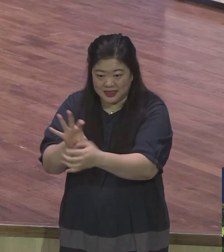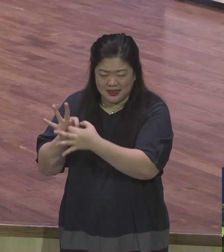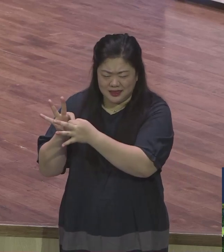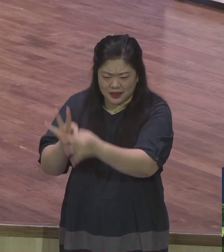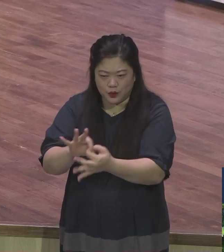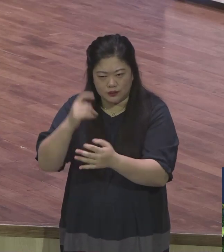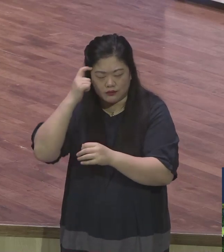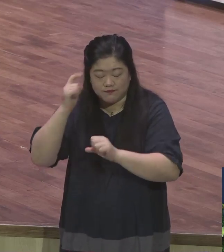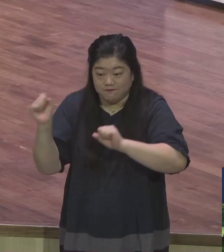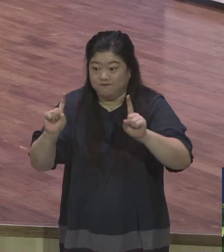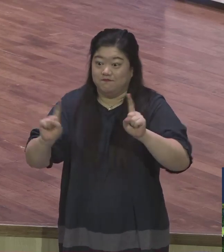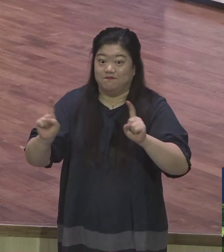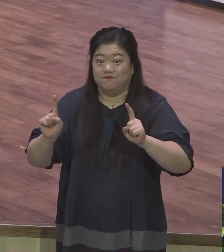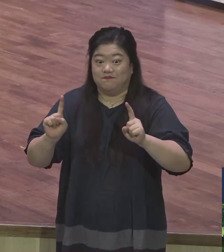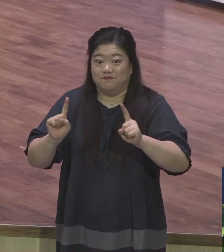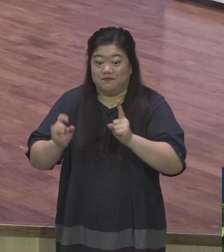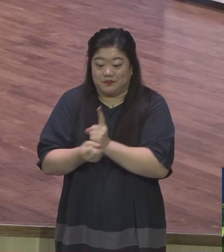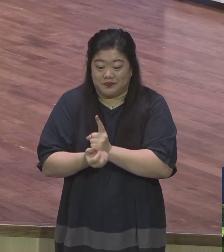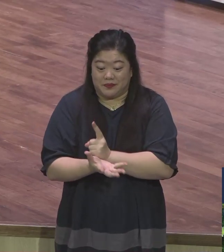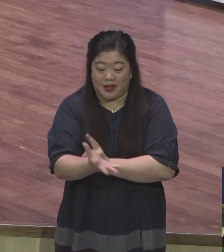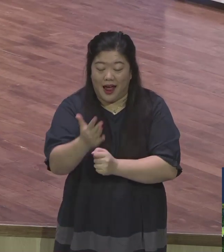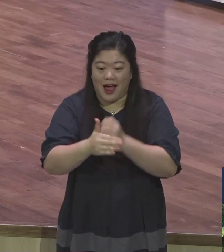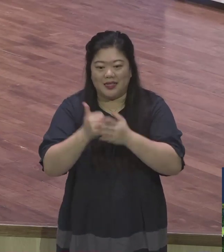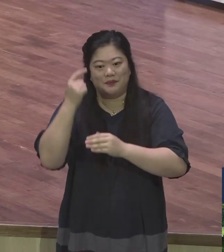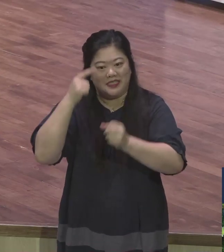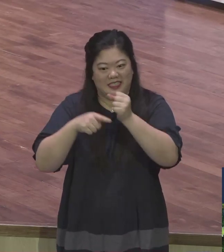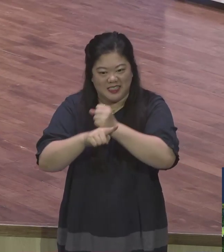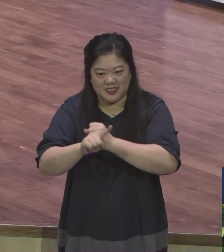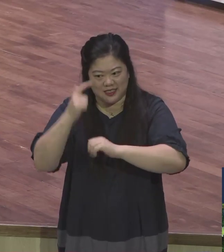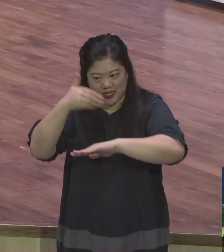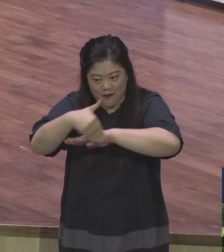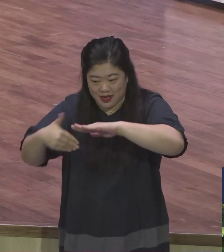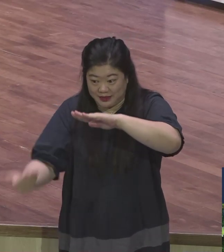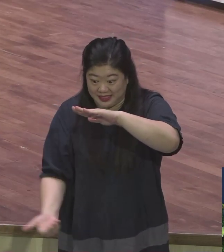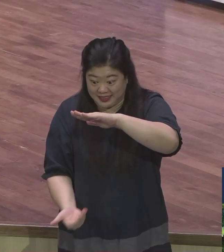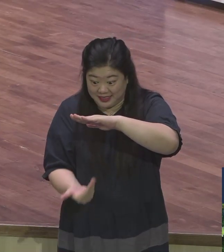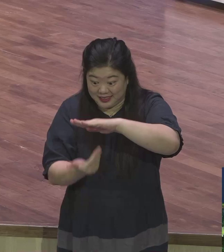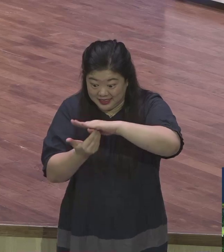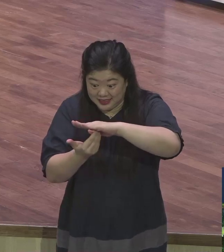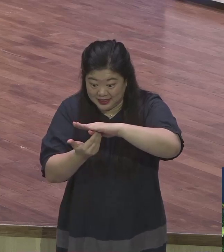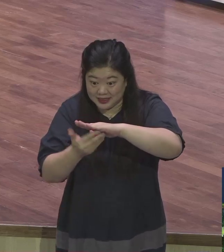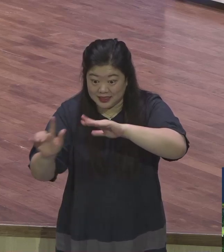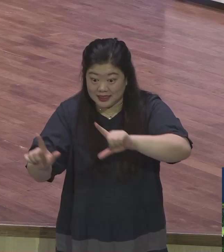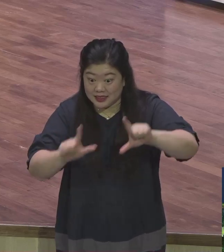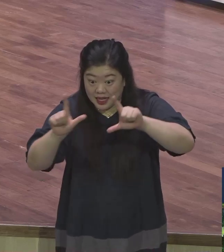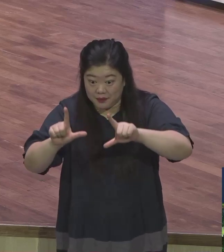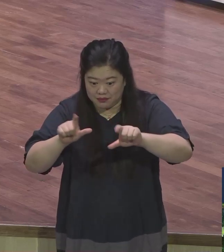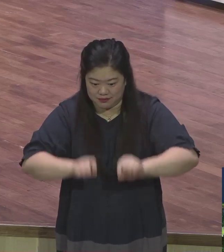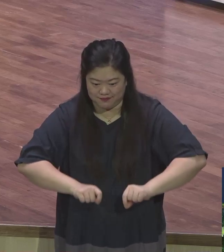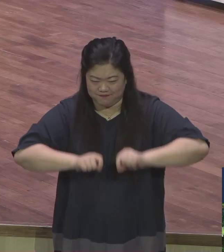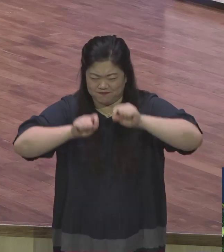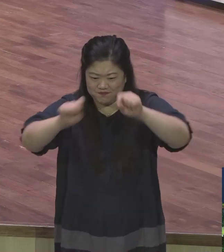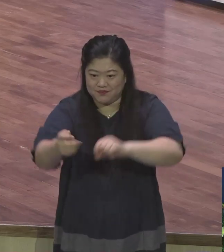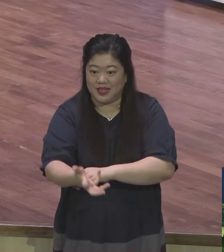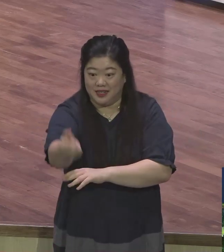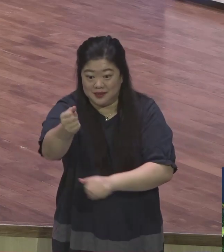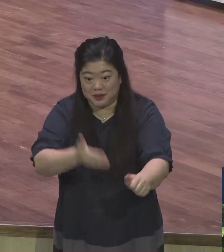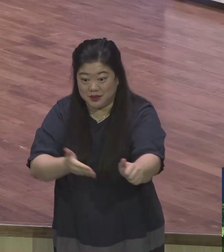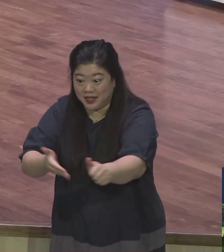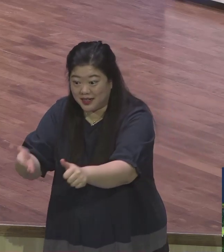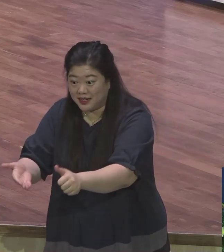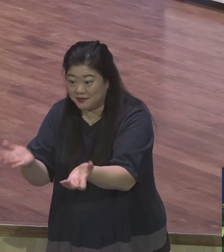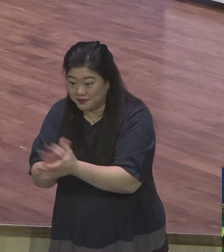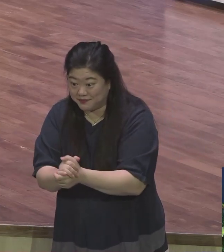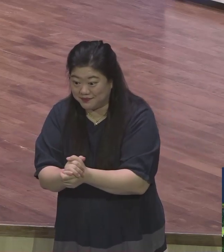깨어 생명을 살리는 하나님 뜻과 계획을 이루는 재창조의 삶을 사시기를 죄문으로 축복합니다.